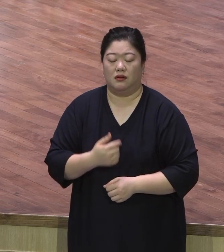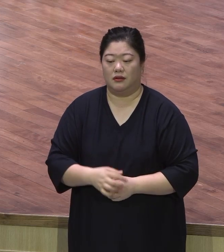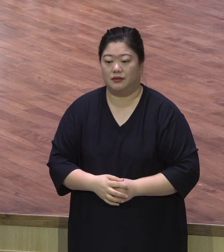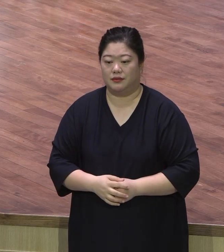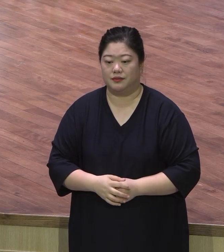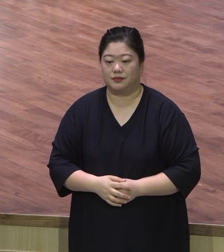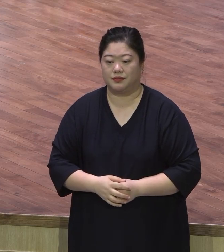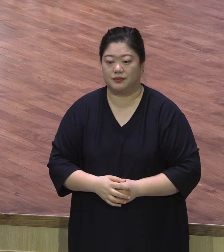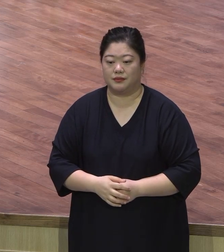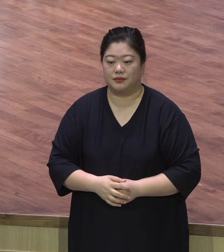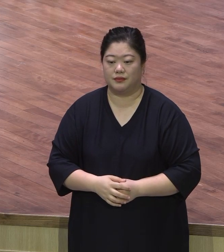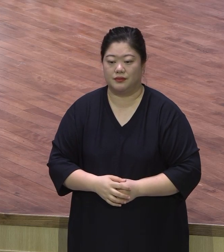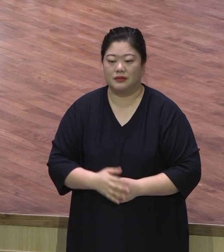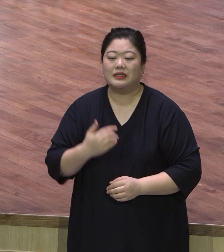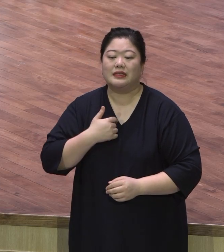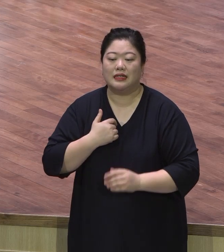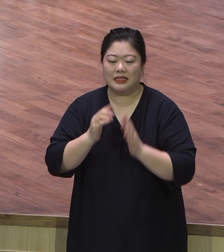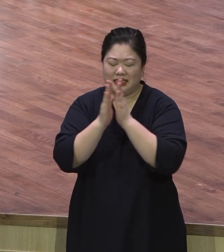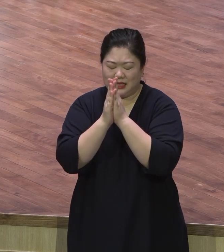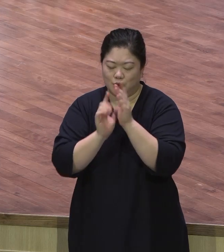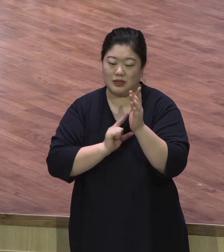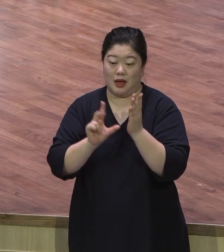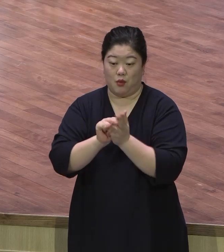기도 제목이 하나 더 생긴 거예요